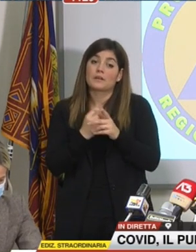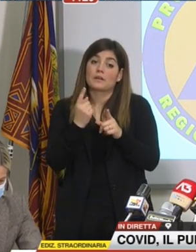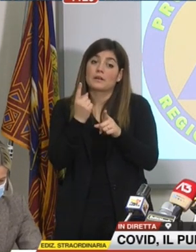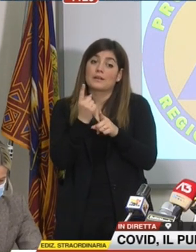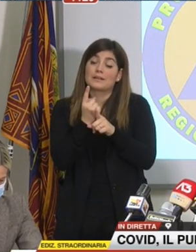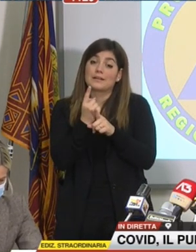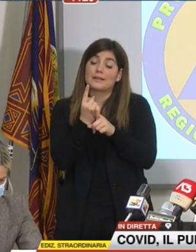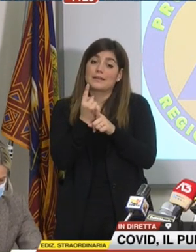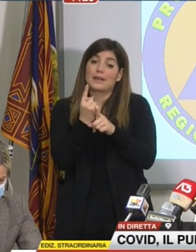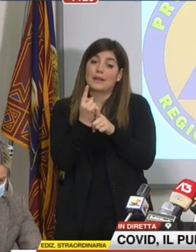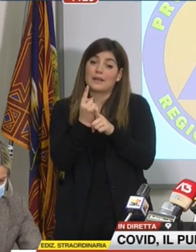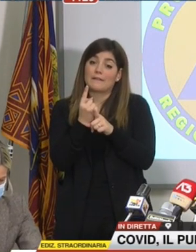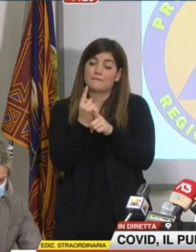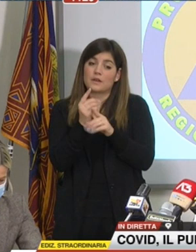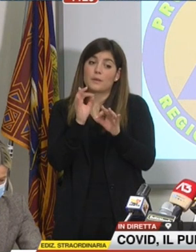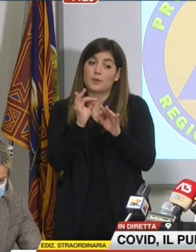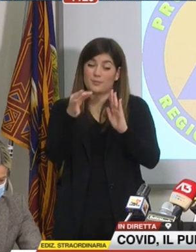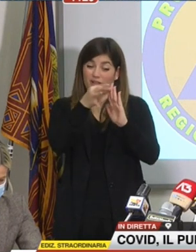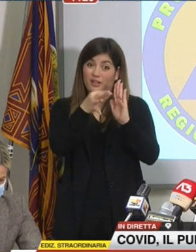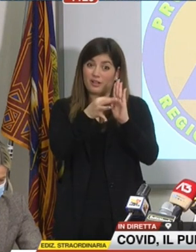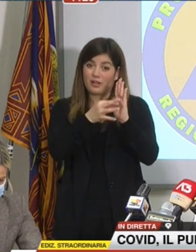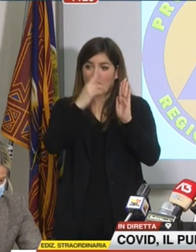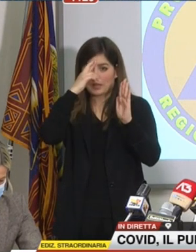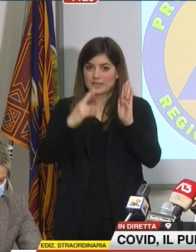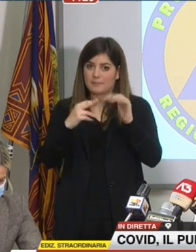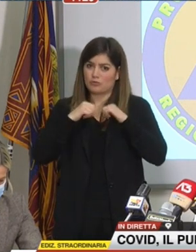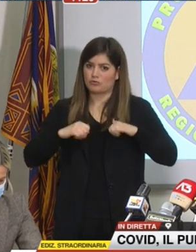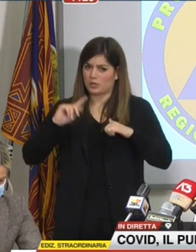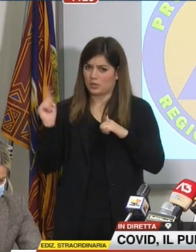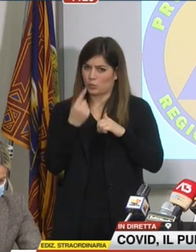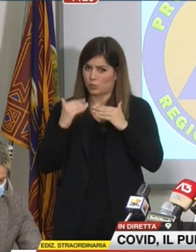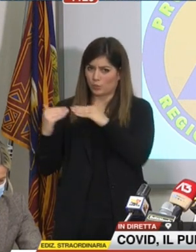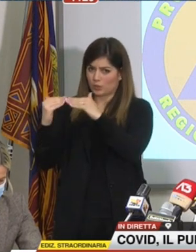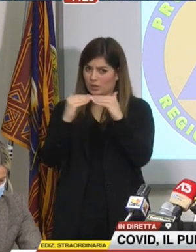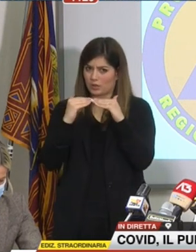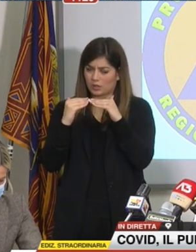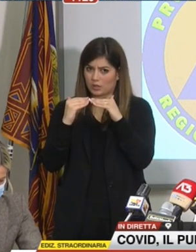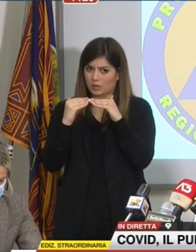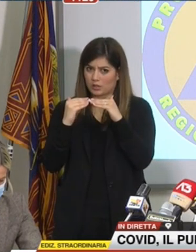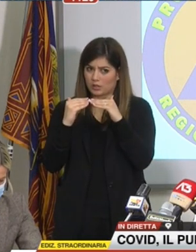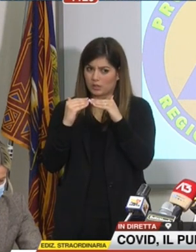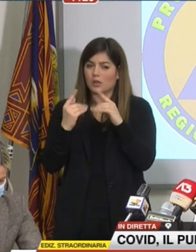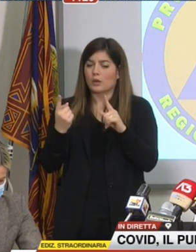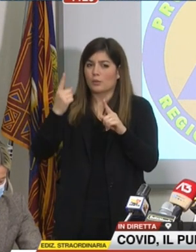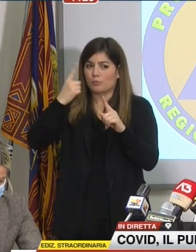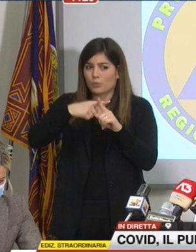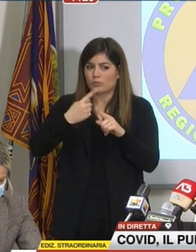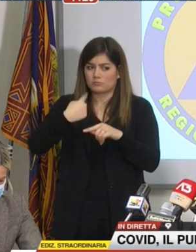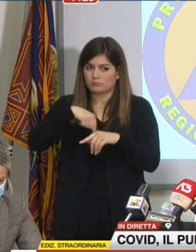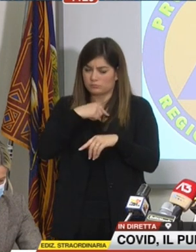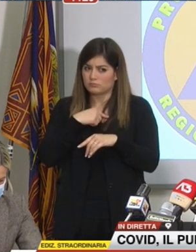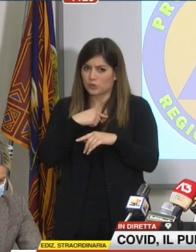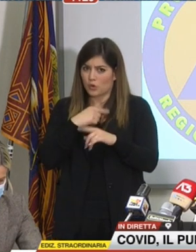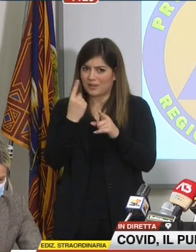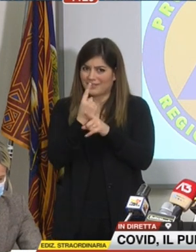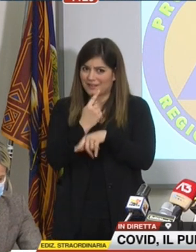rispettosi di tutti i cittadini. E dall'altro ricordo che siamo l'unica regione che non applica tasse, cioè noi non preleviamo